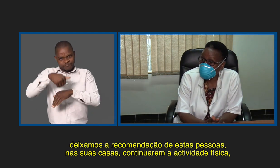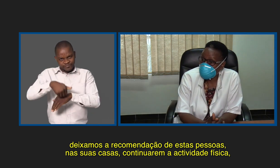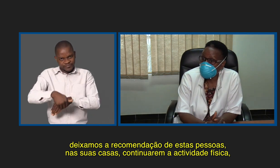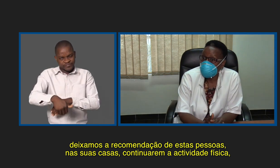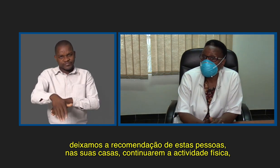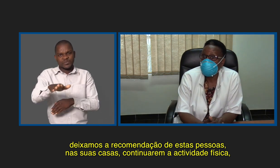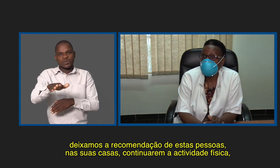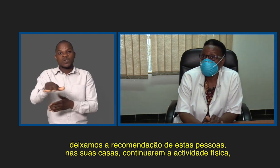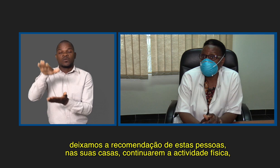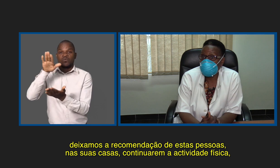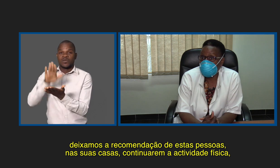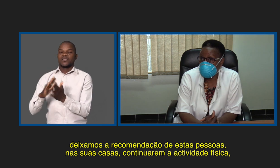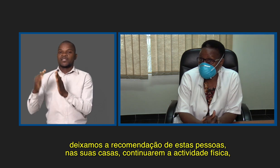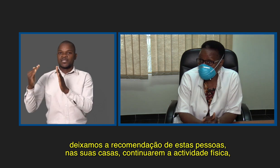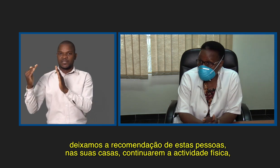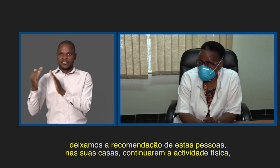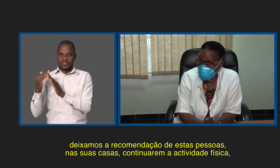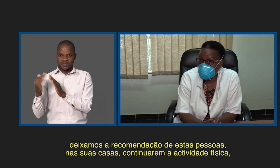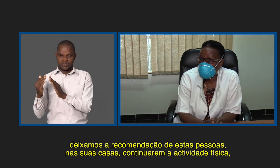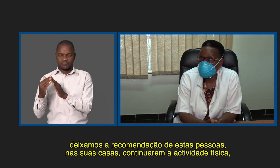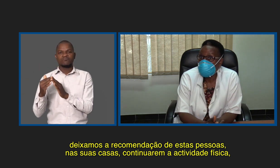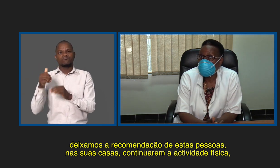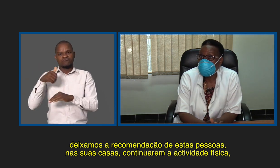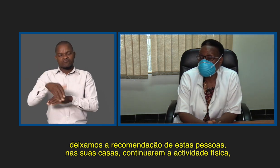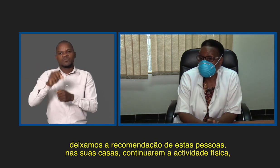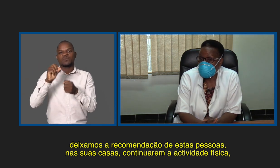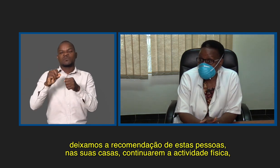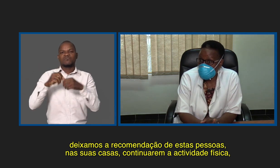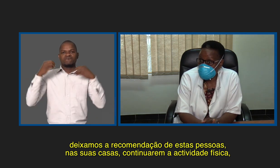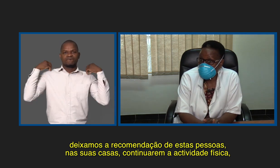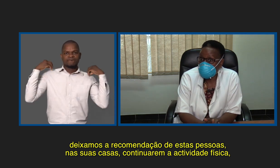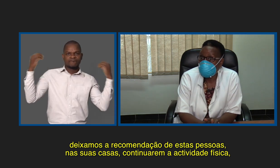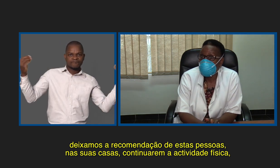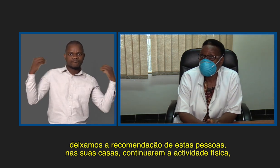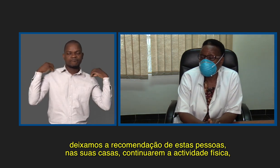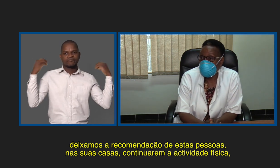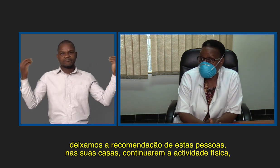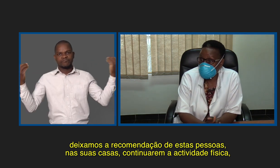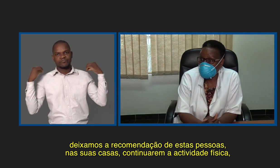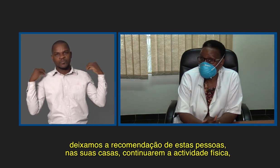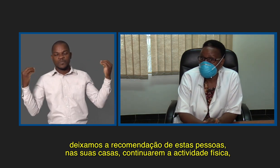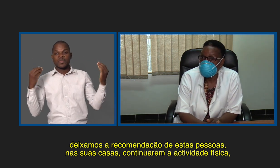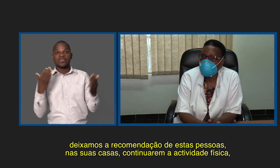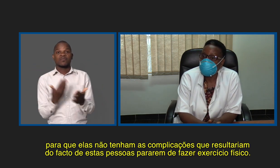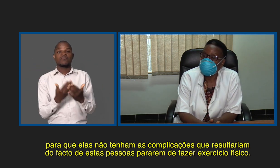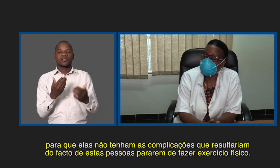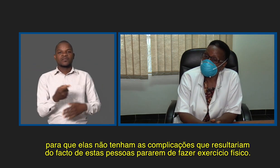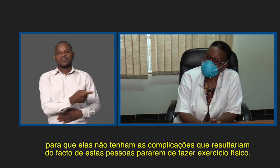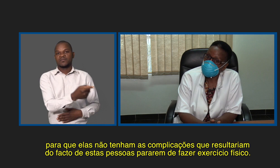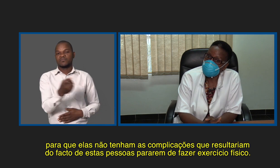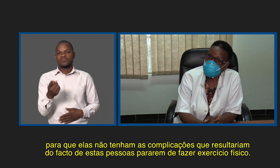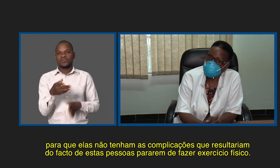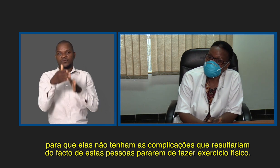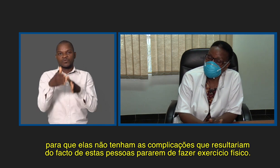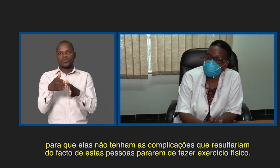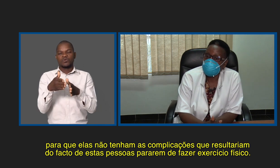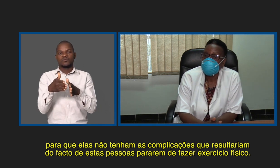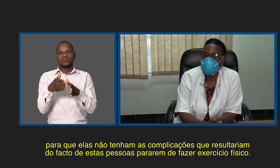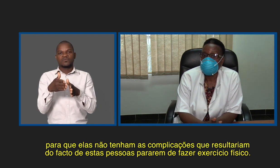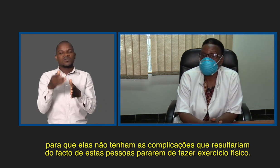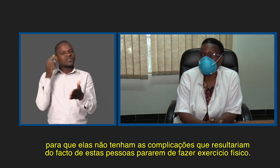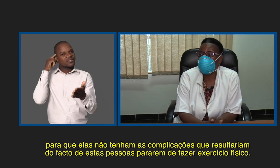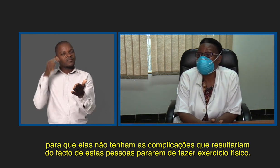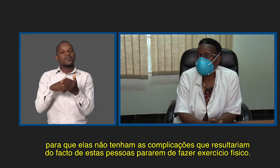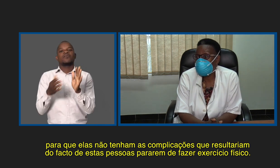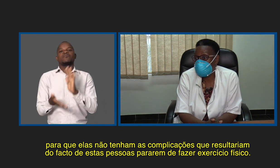continuarem no seu domicílio a atividade física para que elas não possam ter